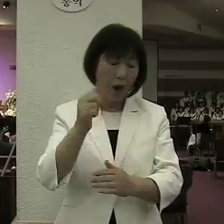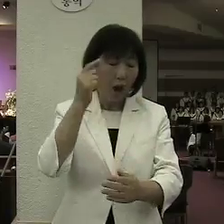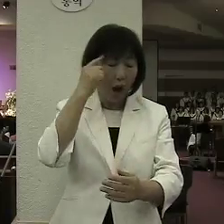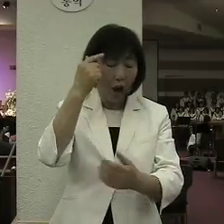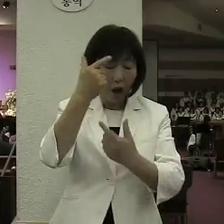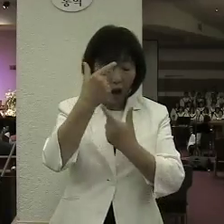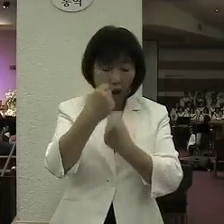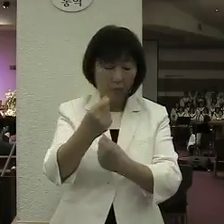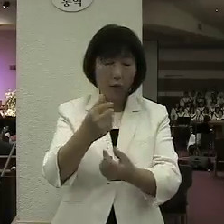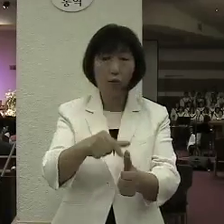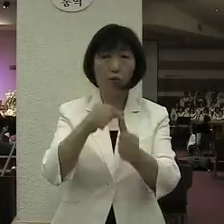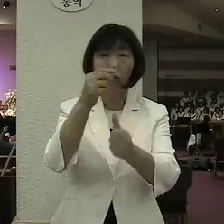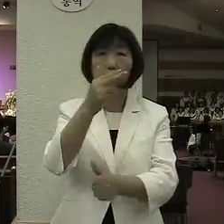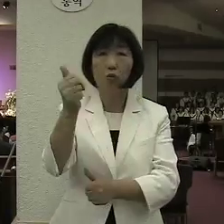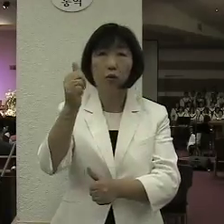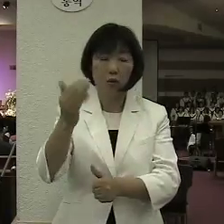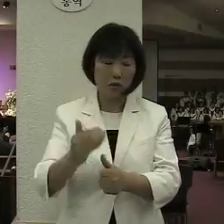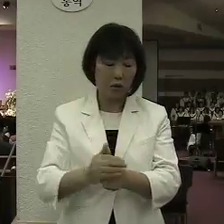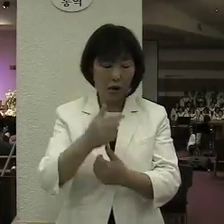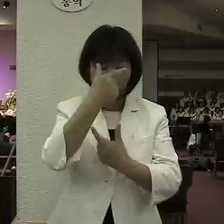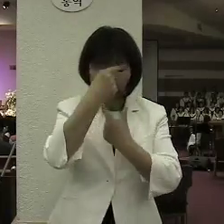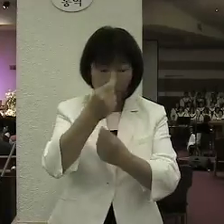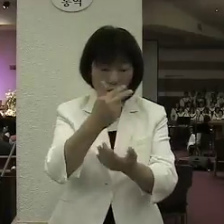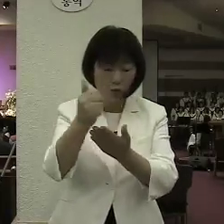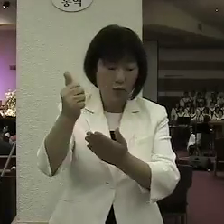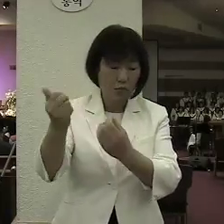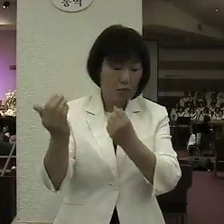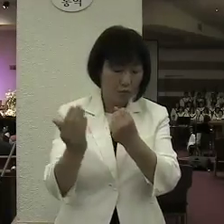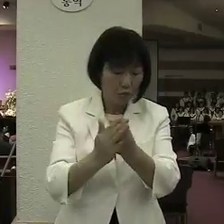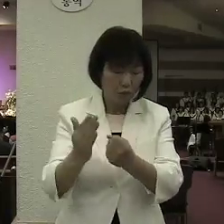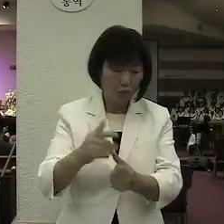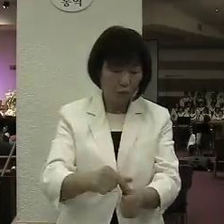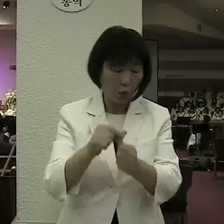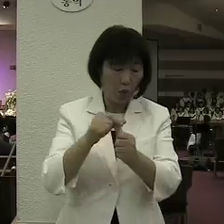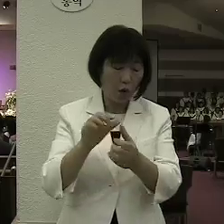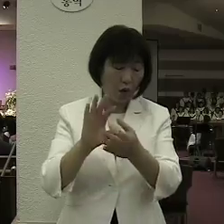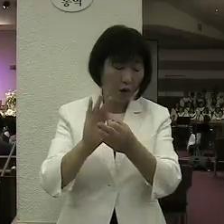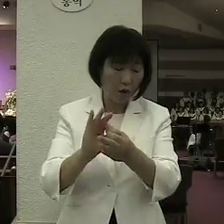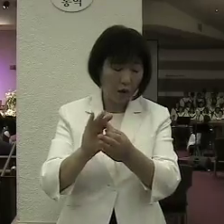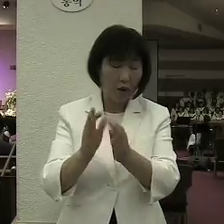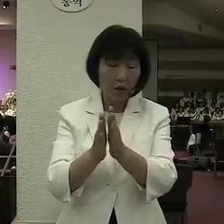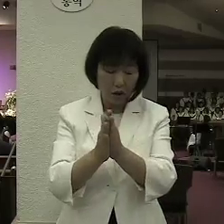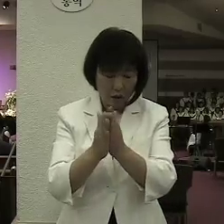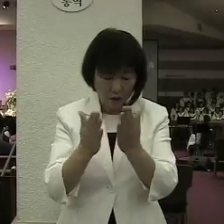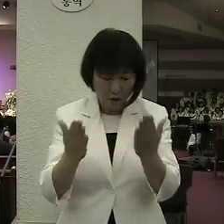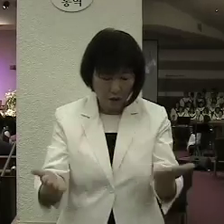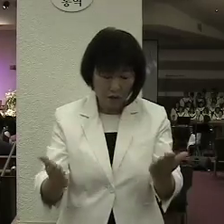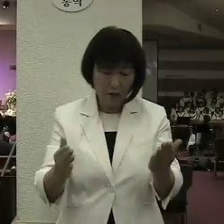하나님께 기도드리면서 하나님의 음성을 들으려고 해도 자신들이 할 수 없었습니다. 제사장을